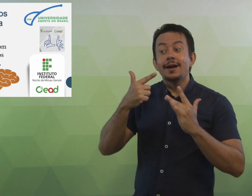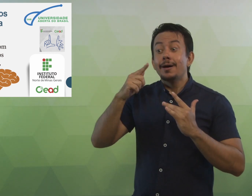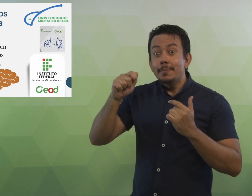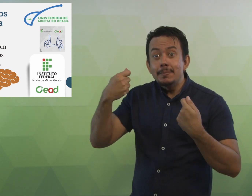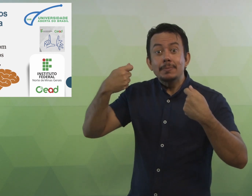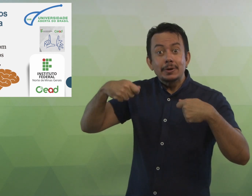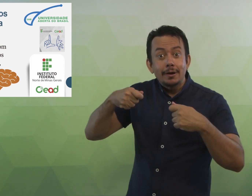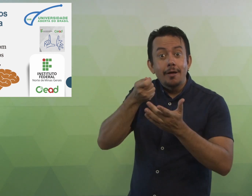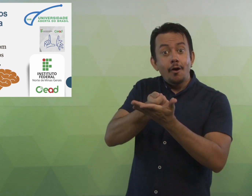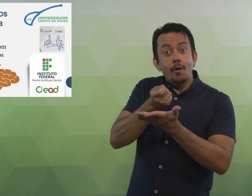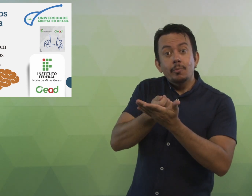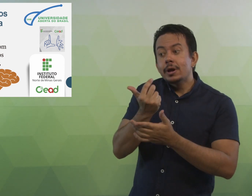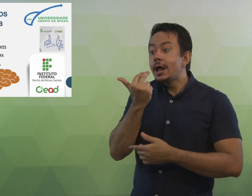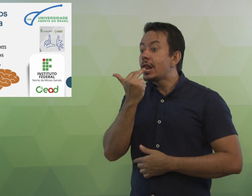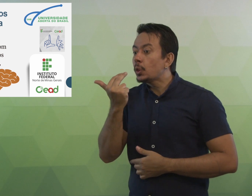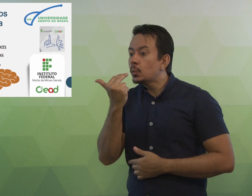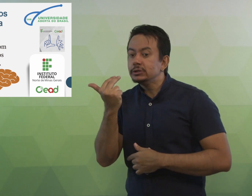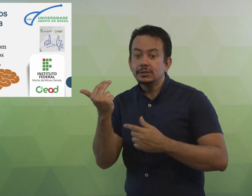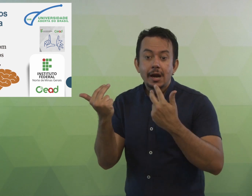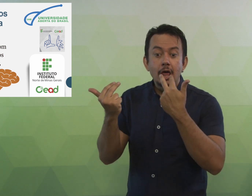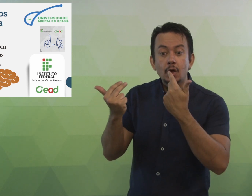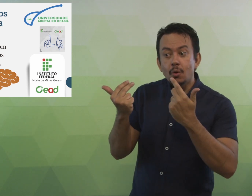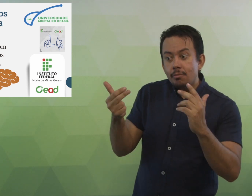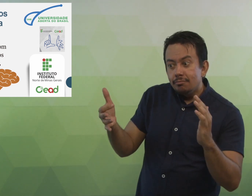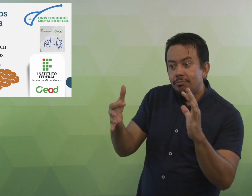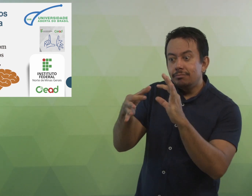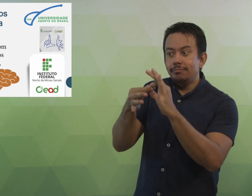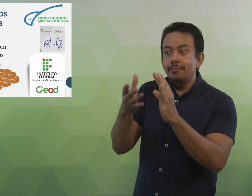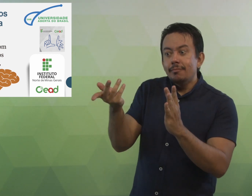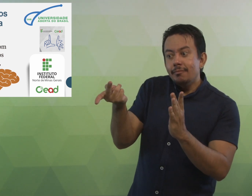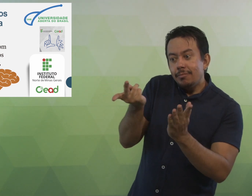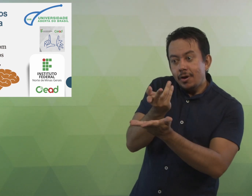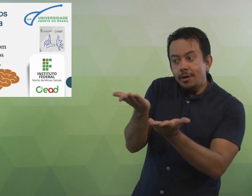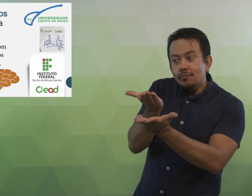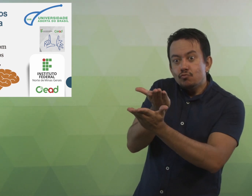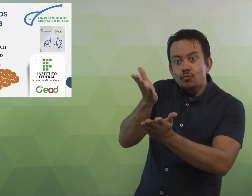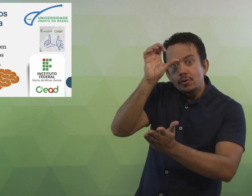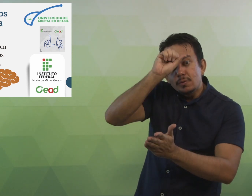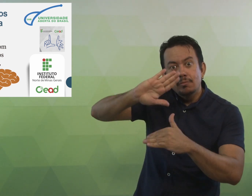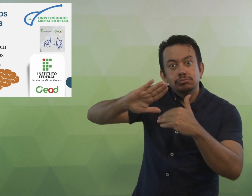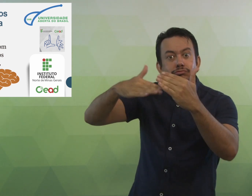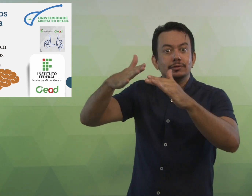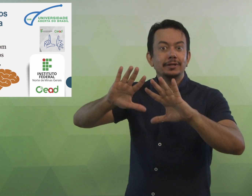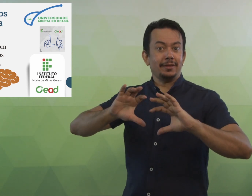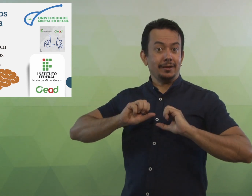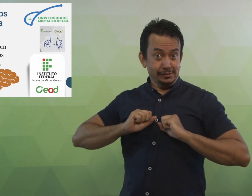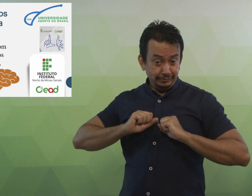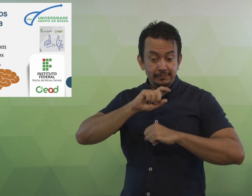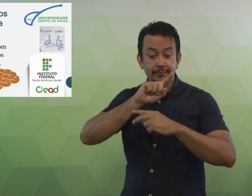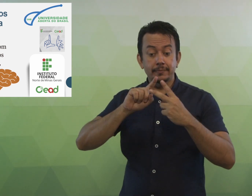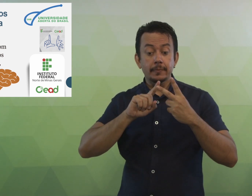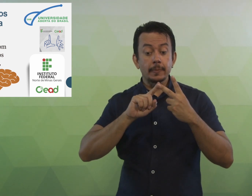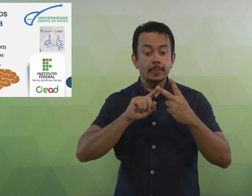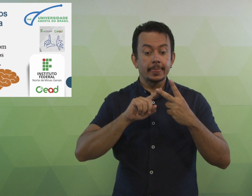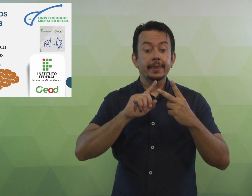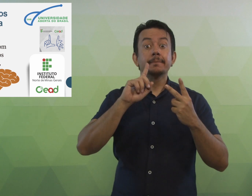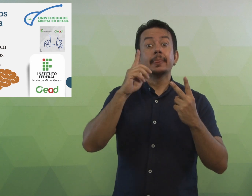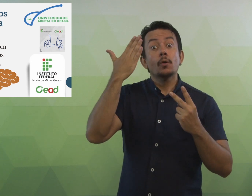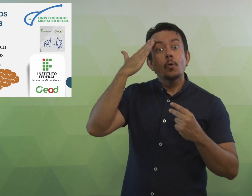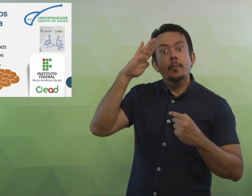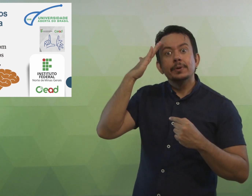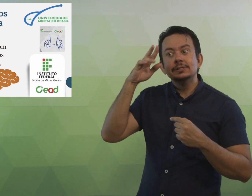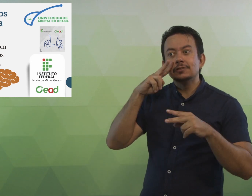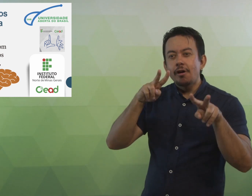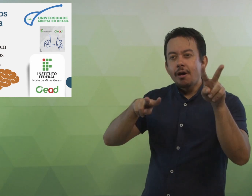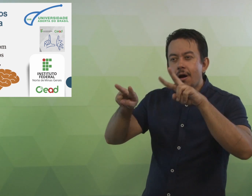adquirindo essa linguagem. Elas vão aprendendo a língua um dos outros, as palavras, e de certa forma